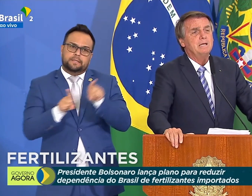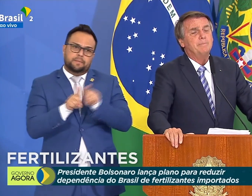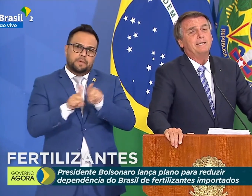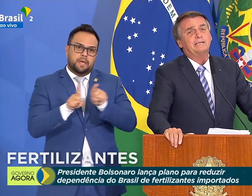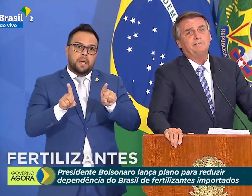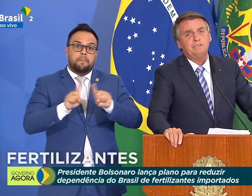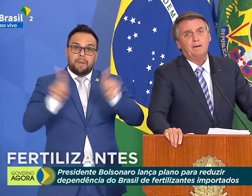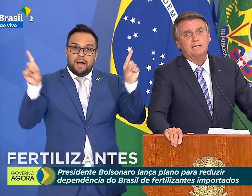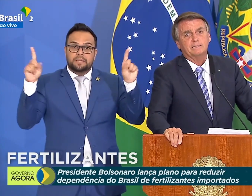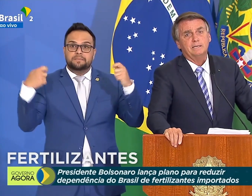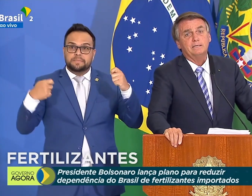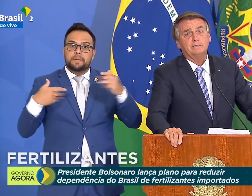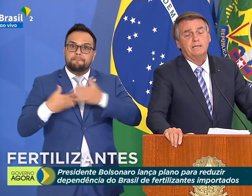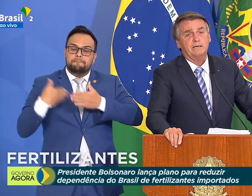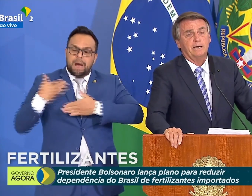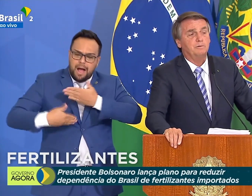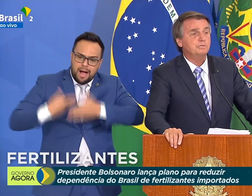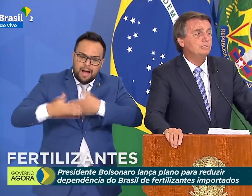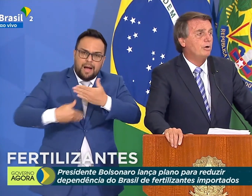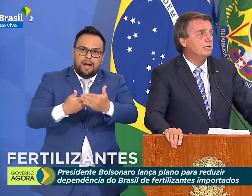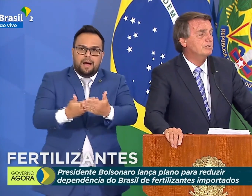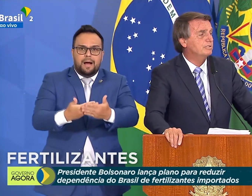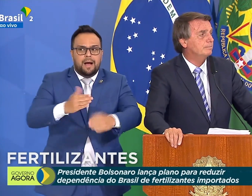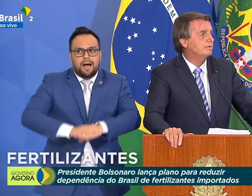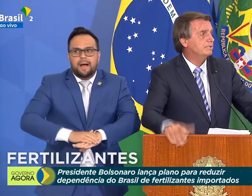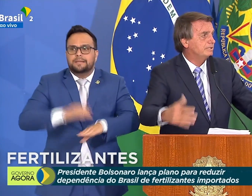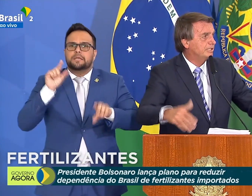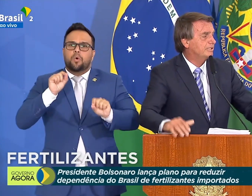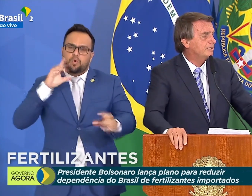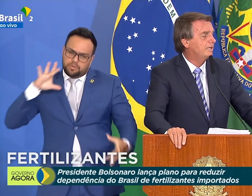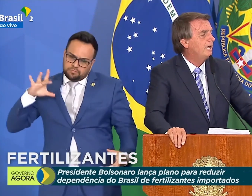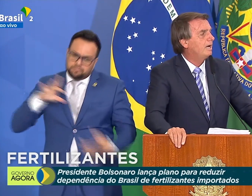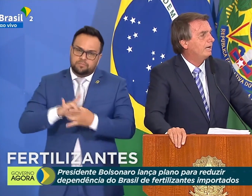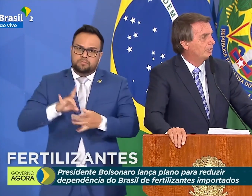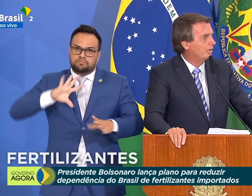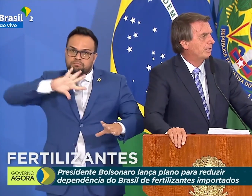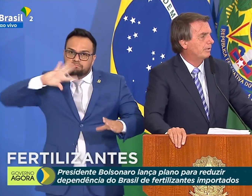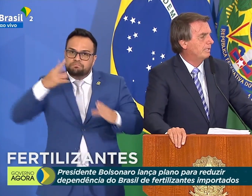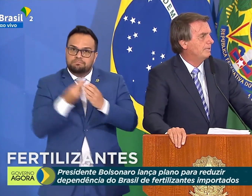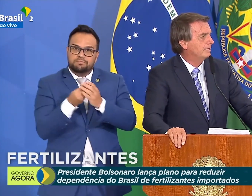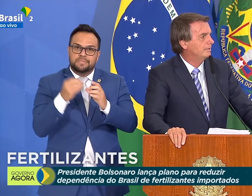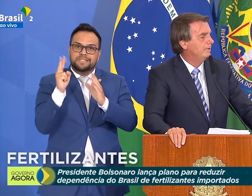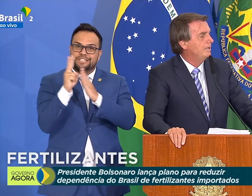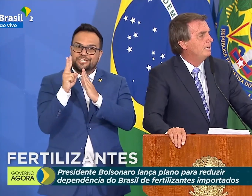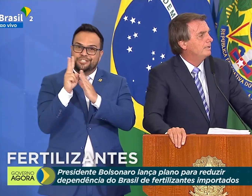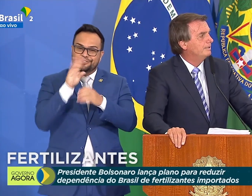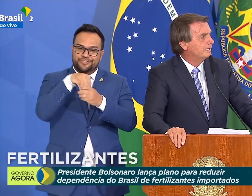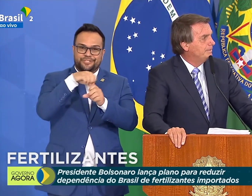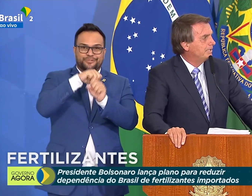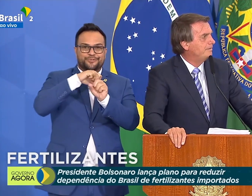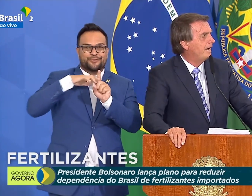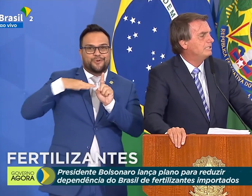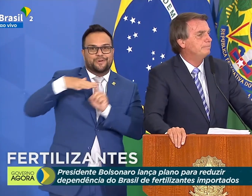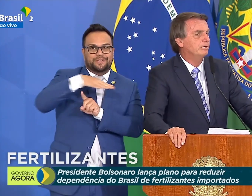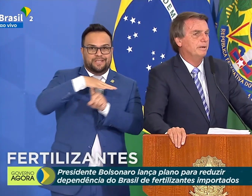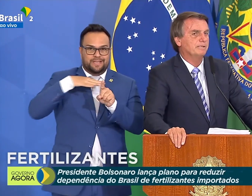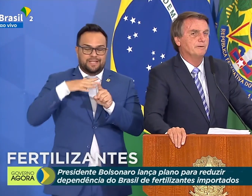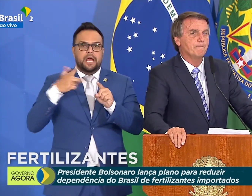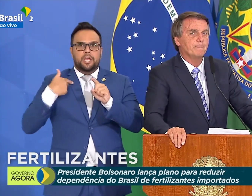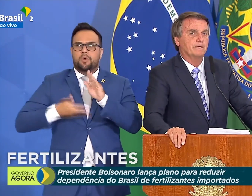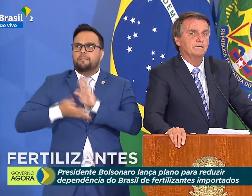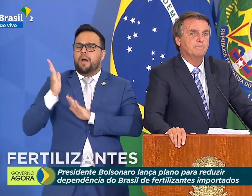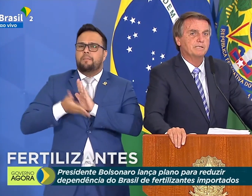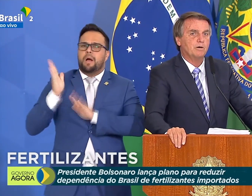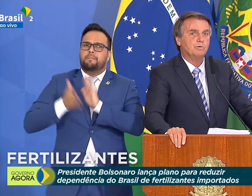espaço para cada vez mais integrar os nossos irmãos indígenas à nossa sociedade. Nas minhas viagens pelo